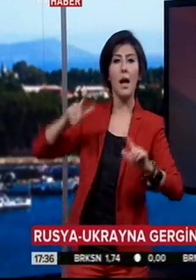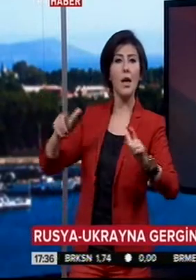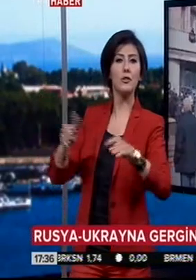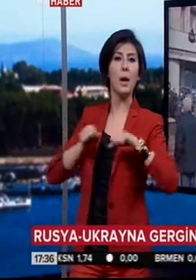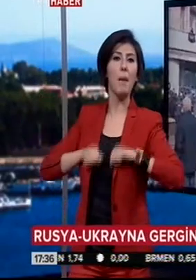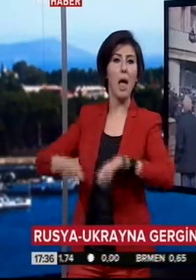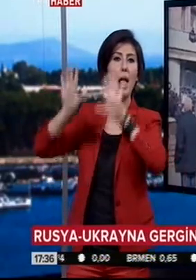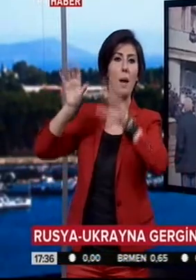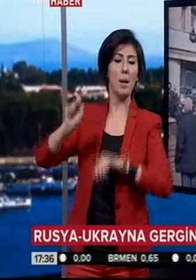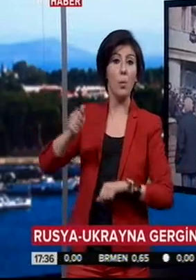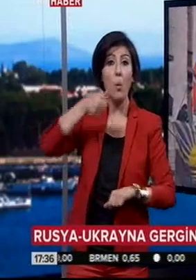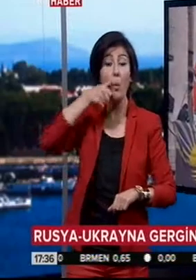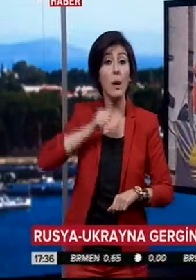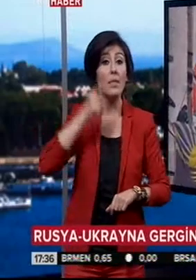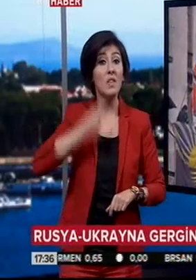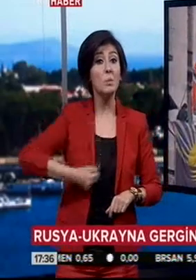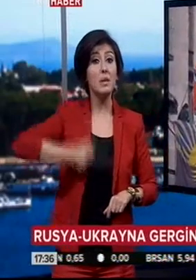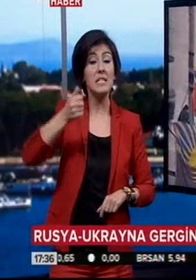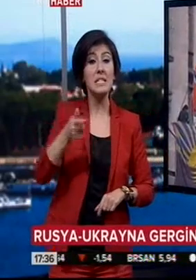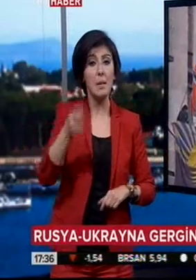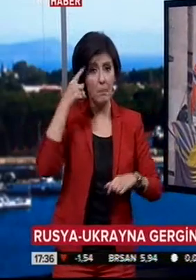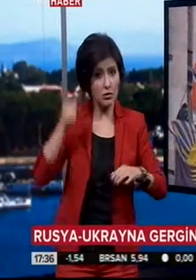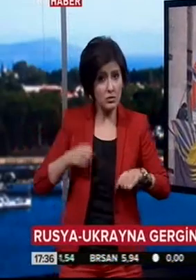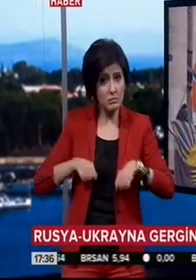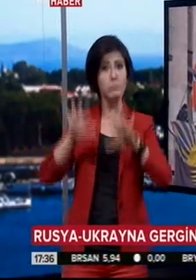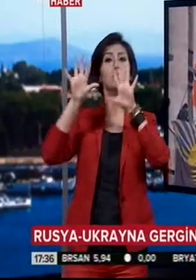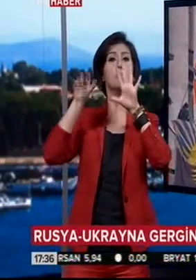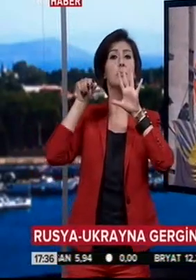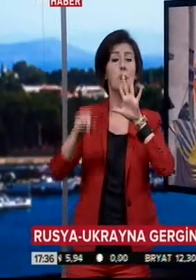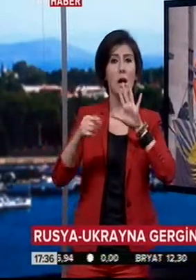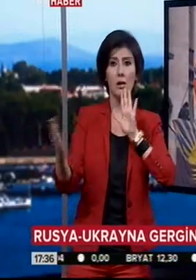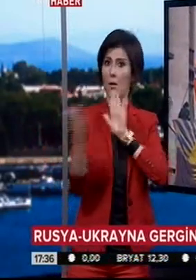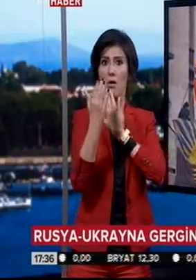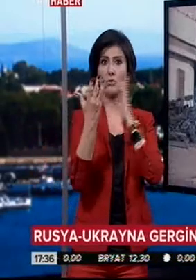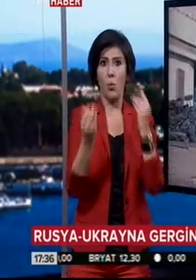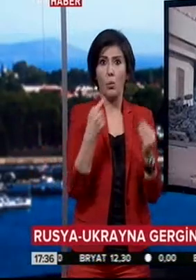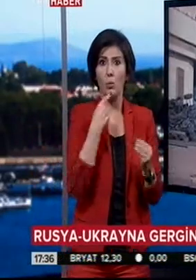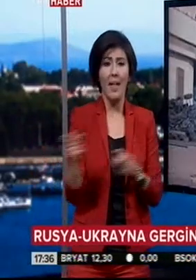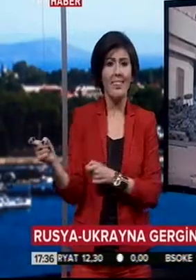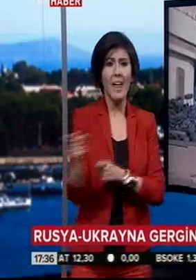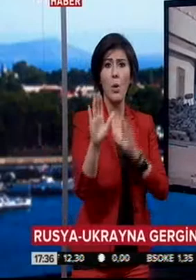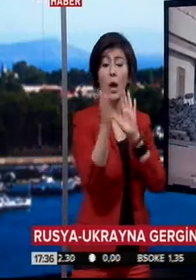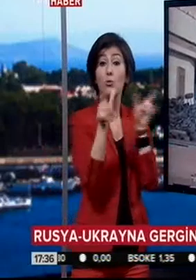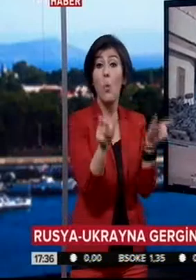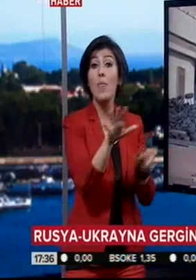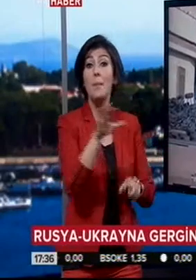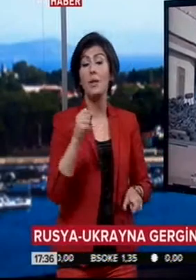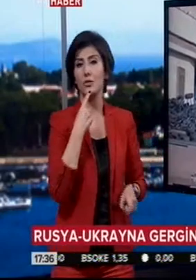yapıyor. Ukrayna Devlet Başkanı silahlı başkaldırıyla karşı karşıya olduklarını savunarak teröre karşı önlemler